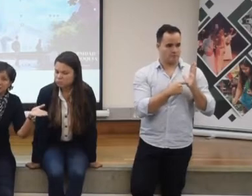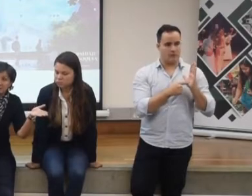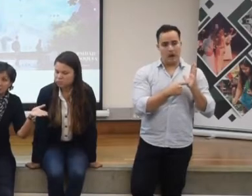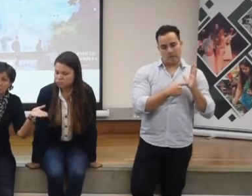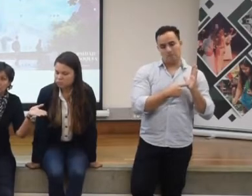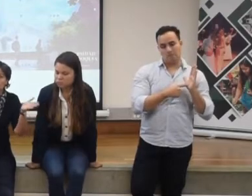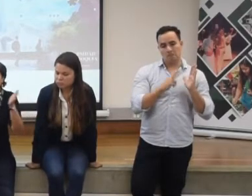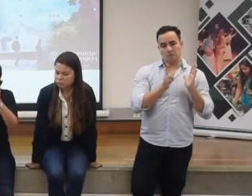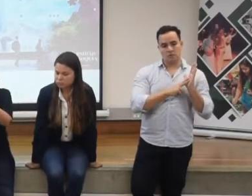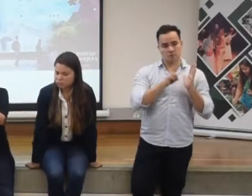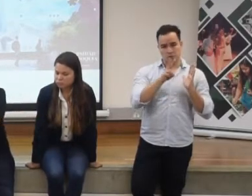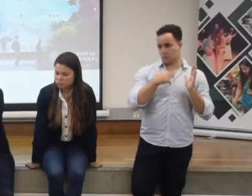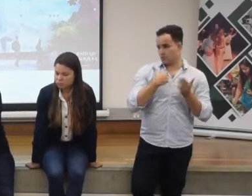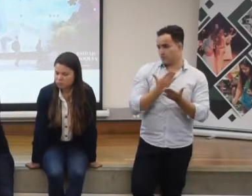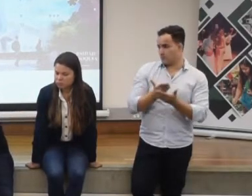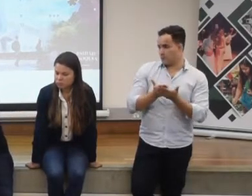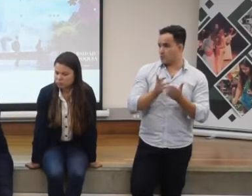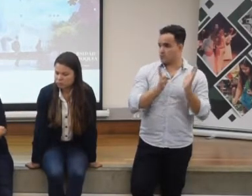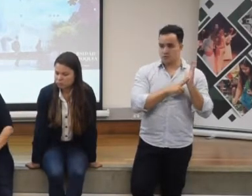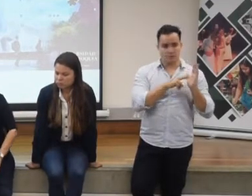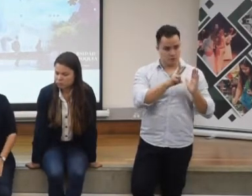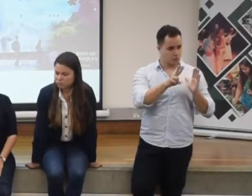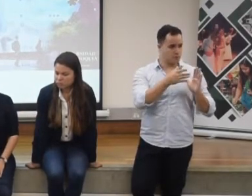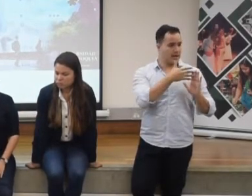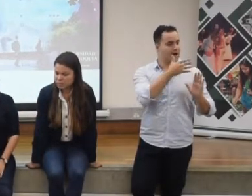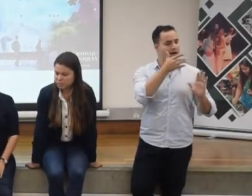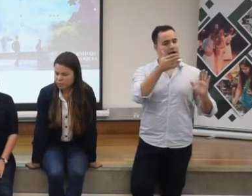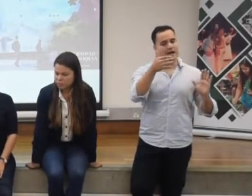periodo, 2002 a